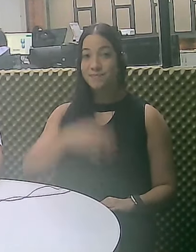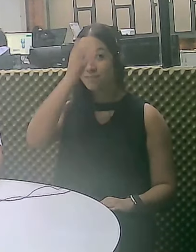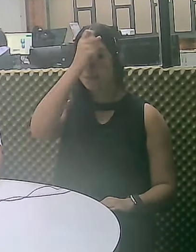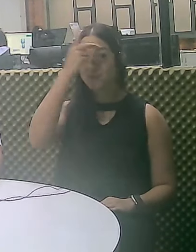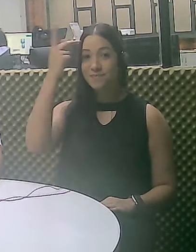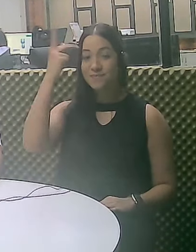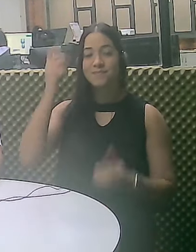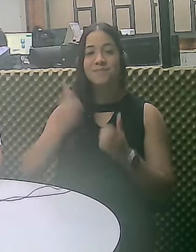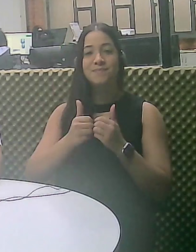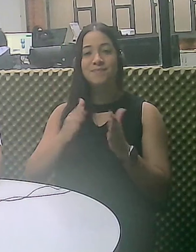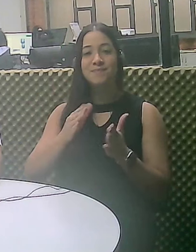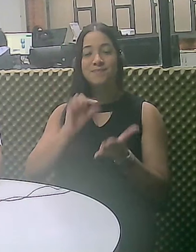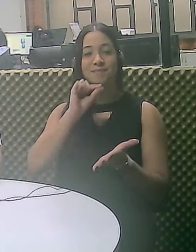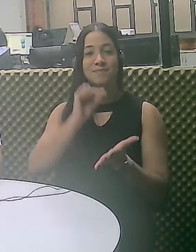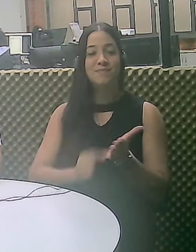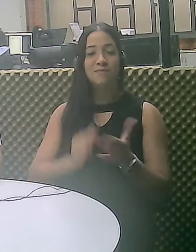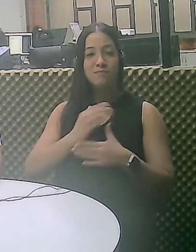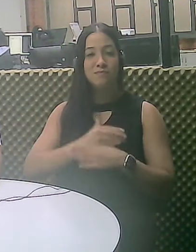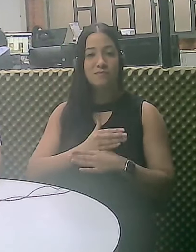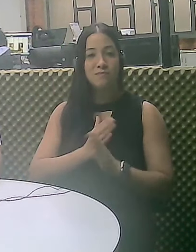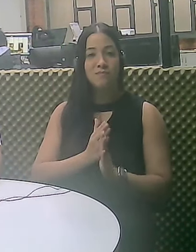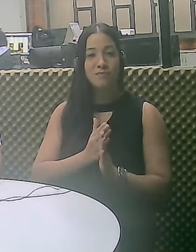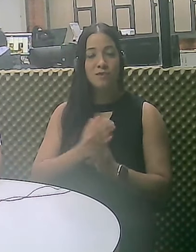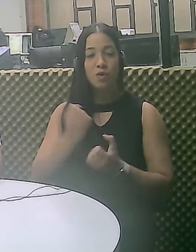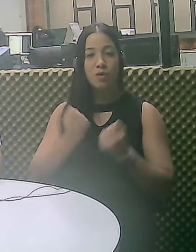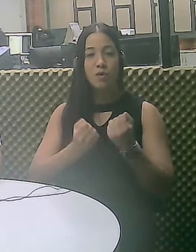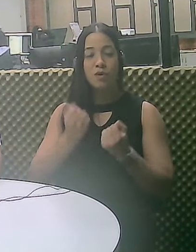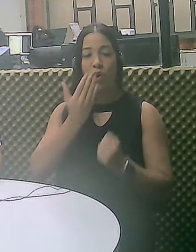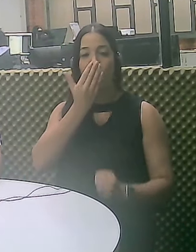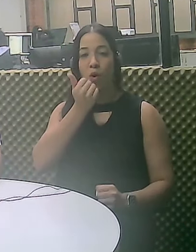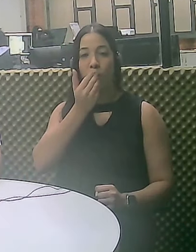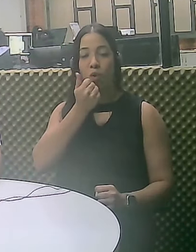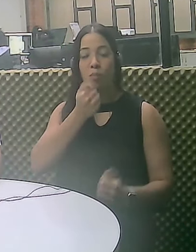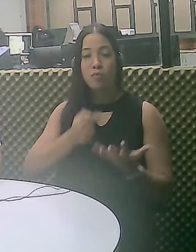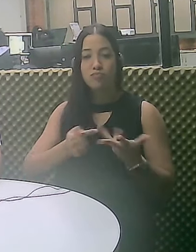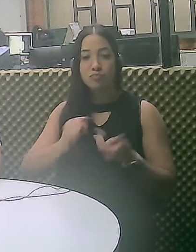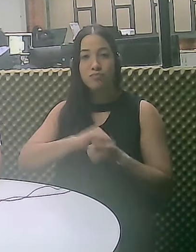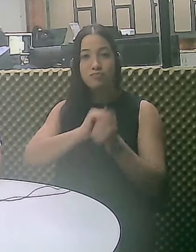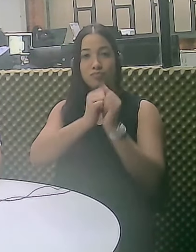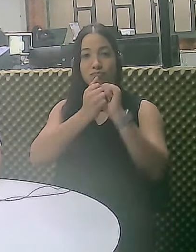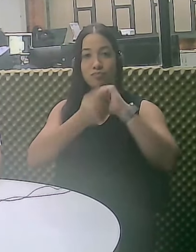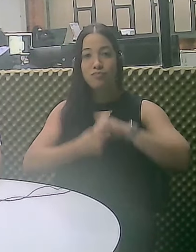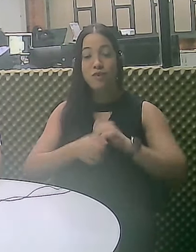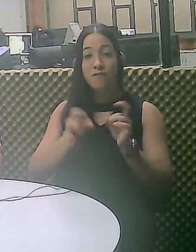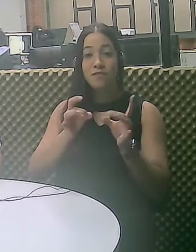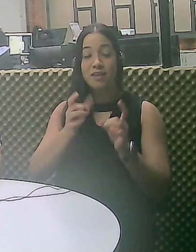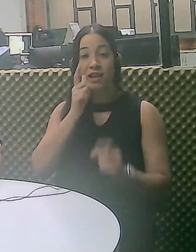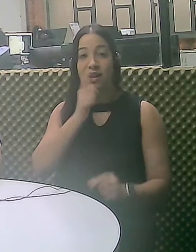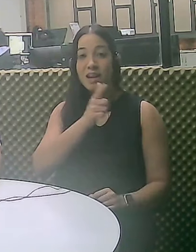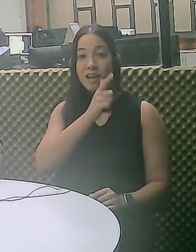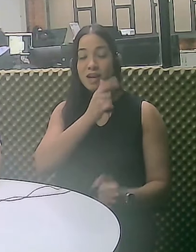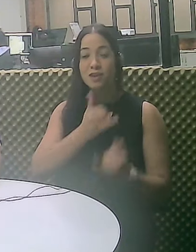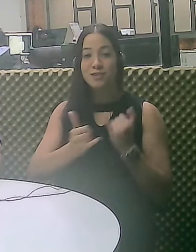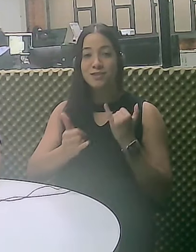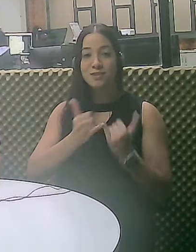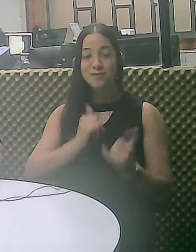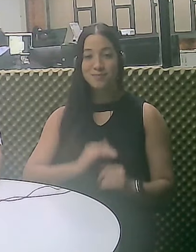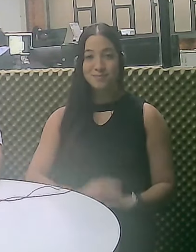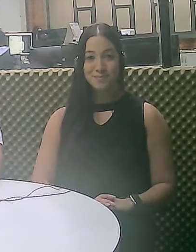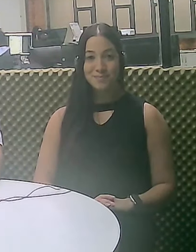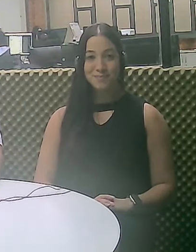Prefeitura abre cadastro para regularização de food trucks, trailers, veículos adaptados para venda de lanches e